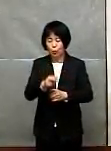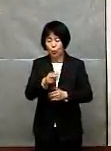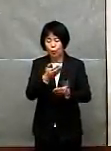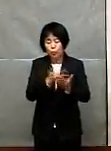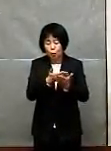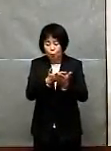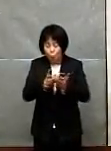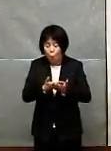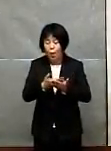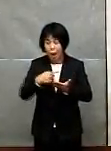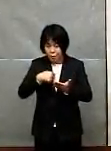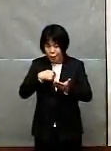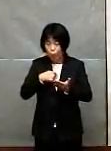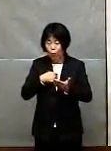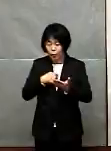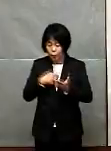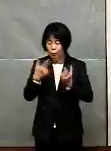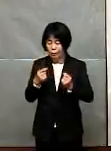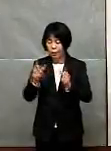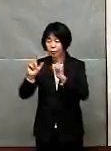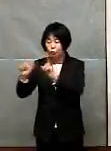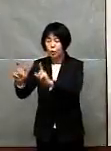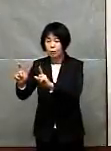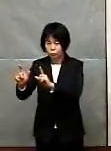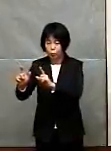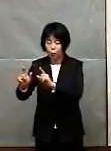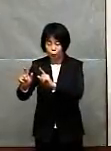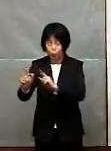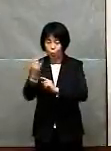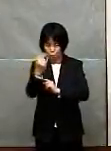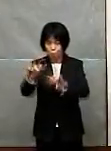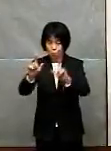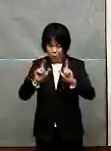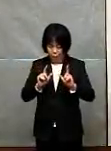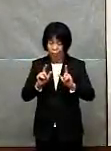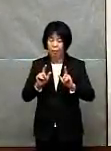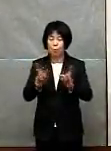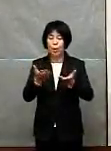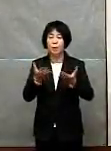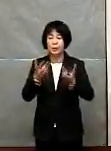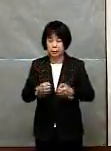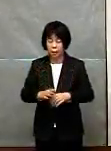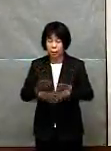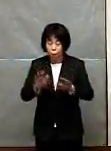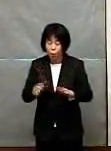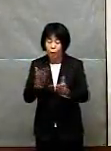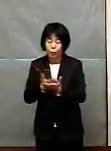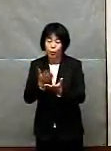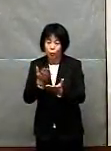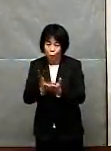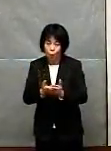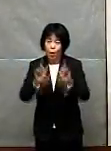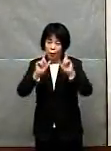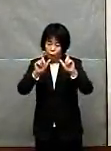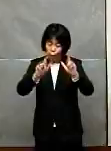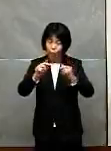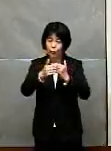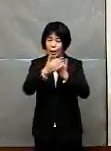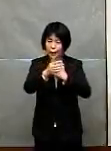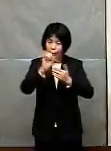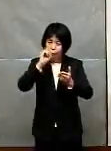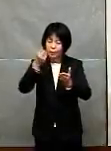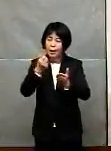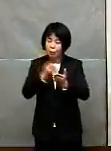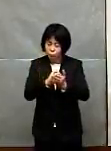かり伝えるなどの意向を表明していただきました。今回の要望が東京大会の成